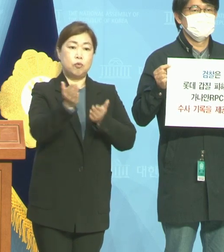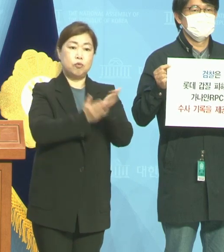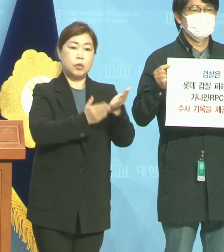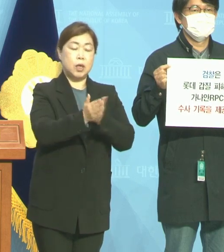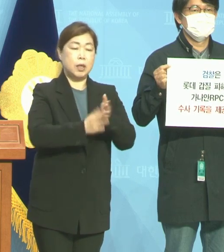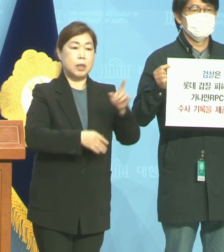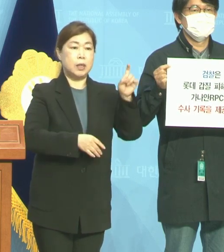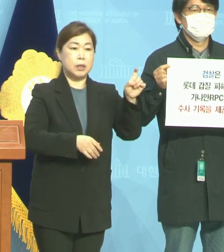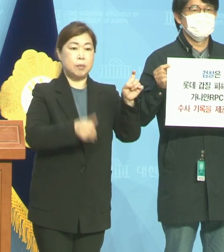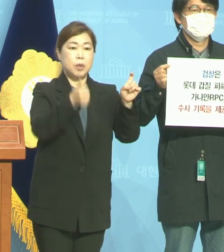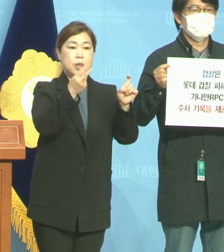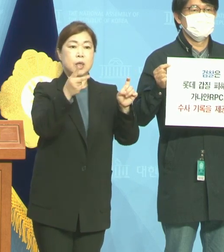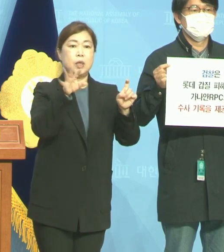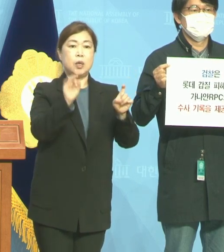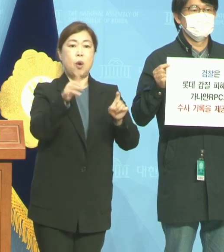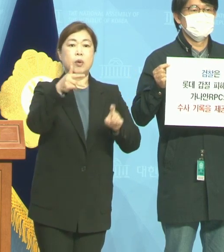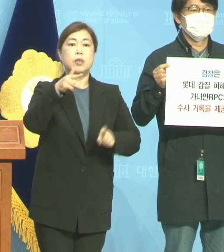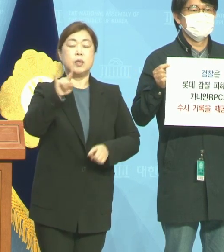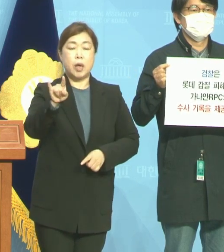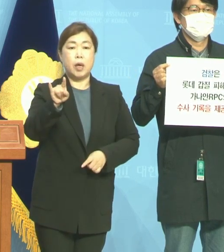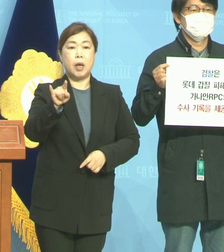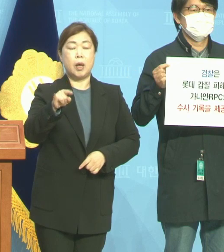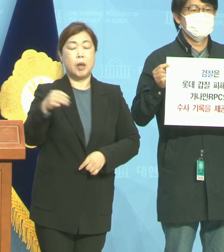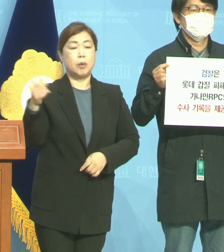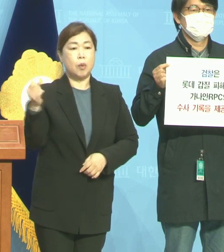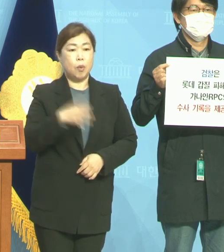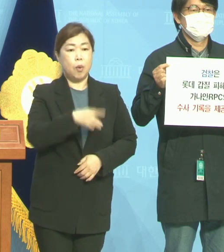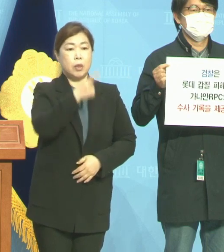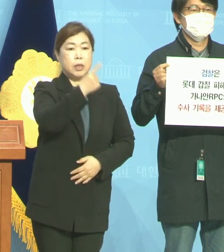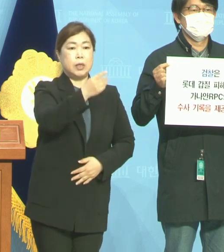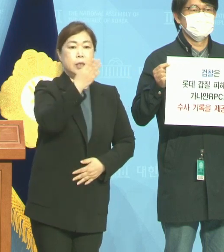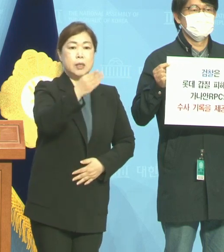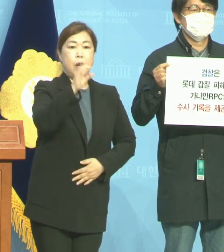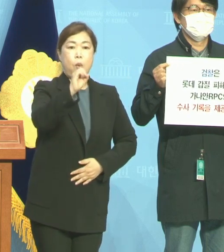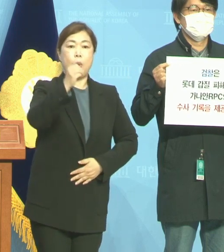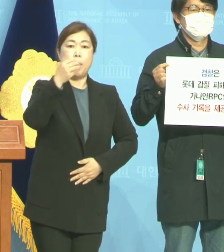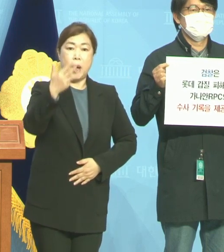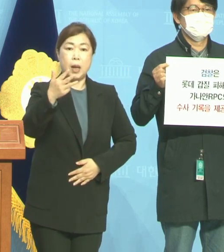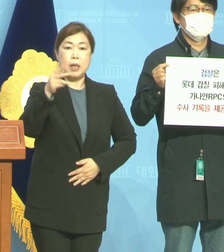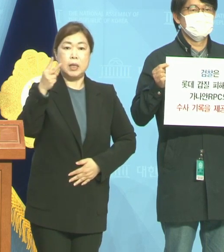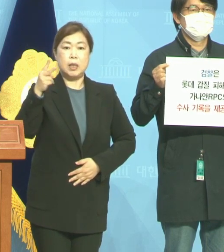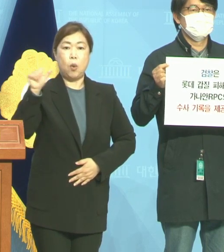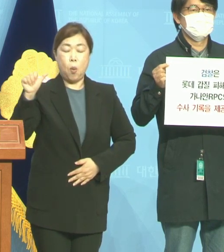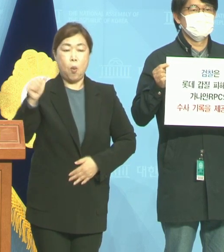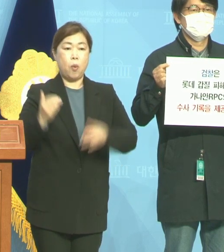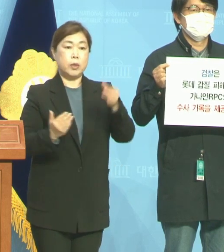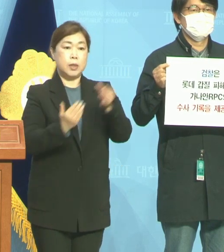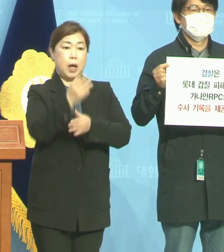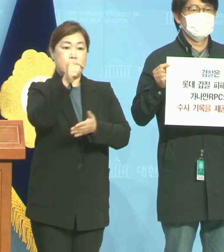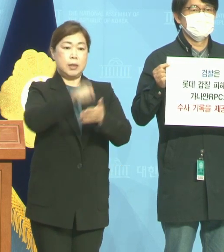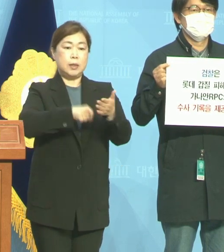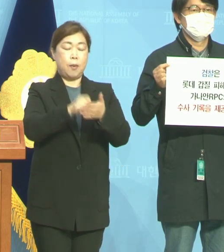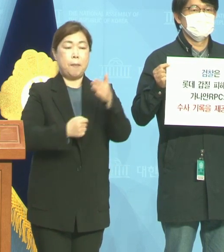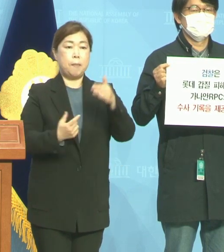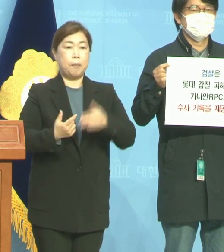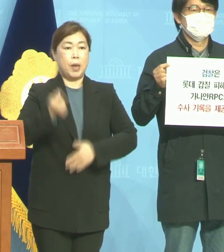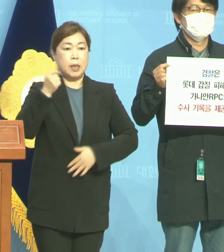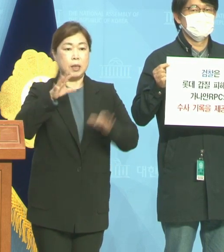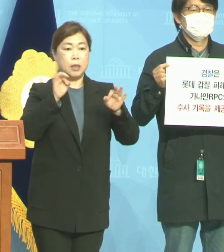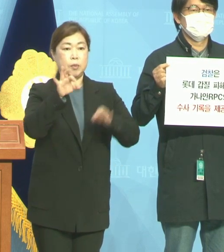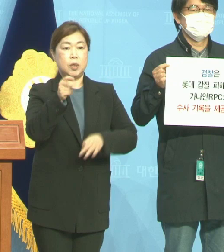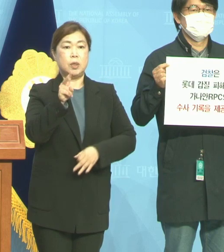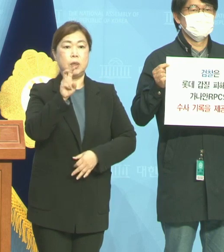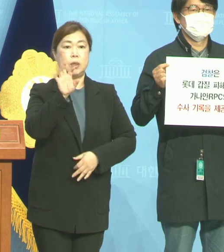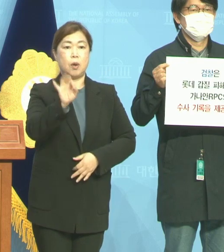10 형제의 형제 1사 0825 사건 기록을 하루빨리 김영미 대표